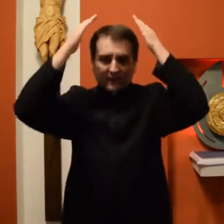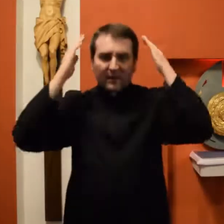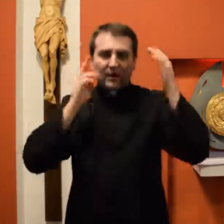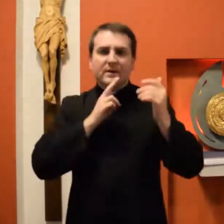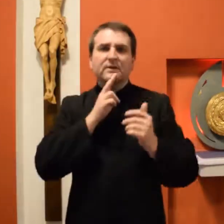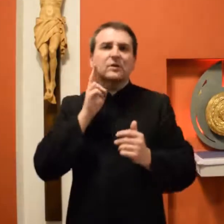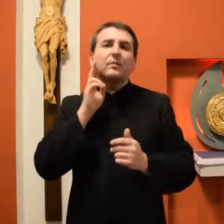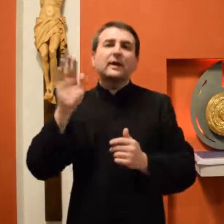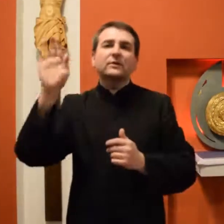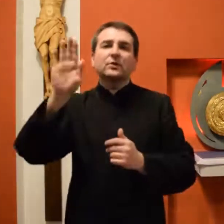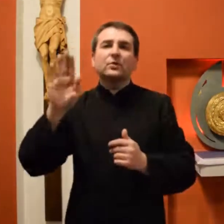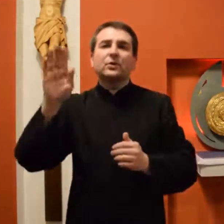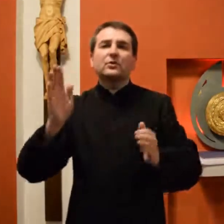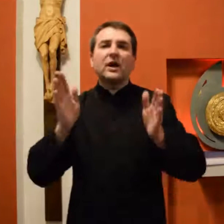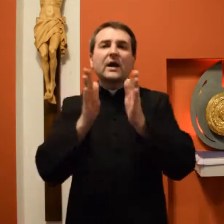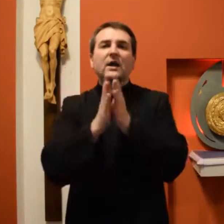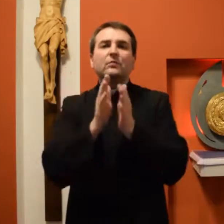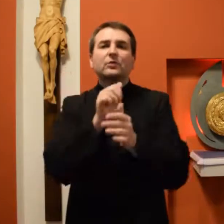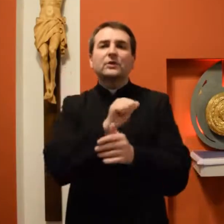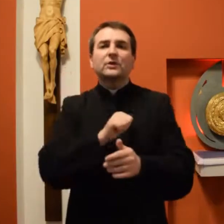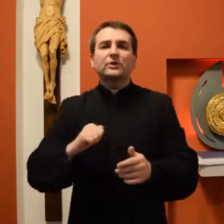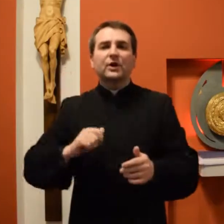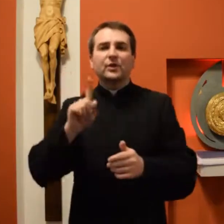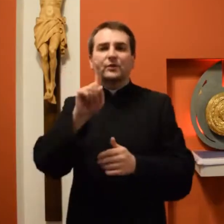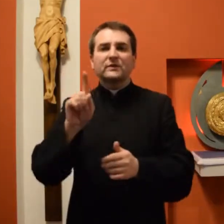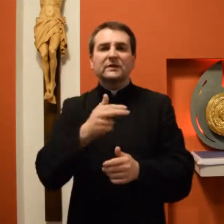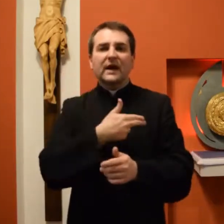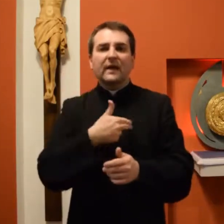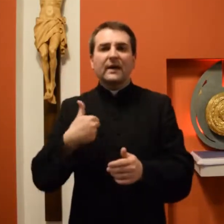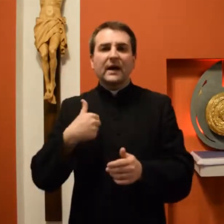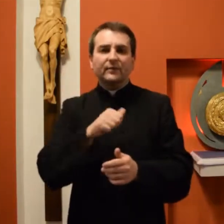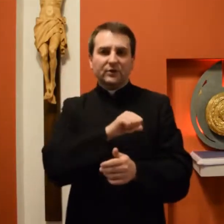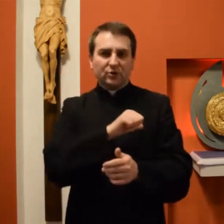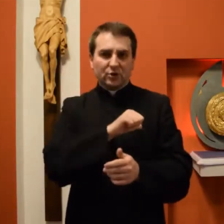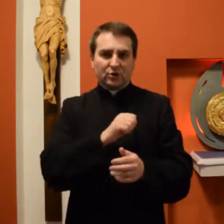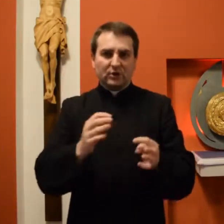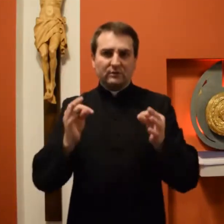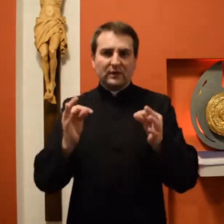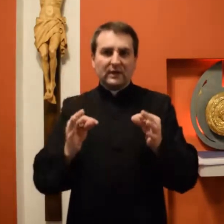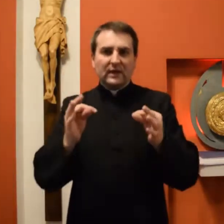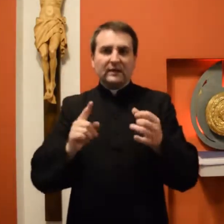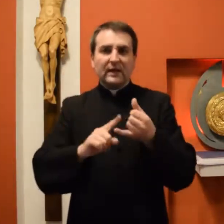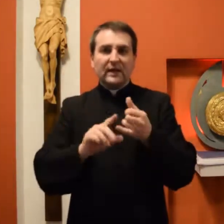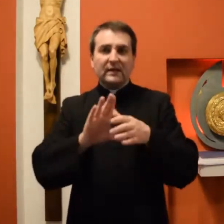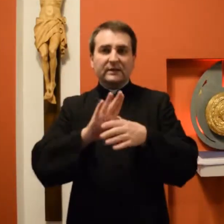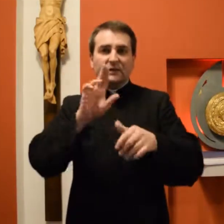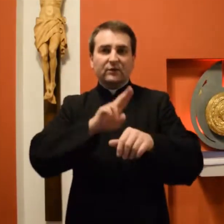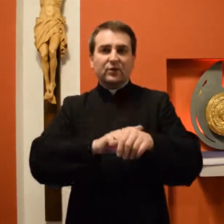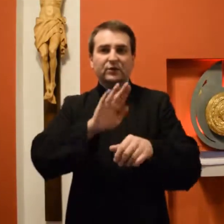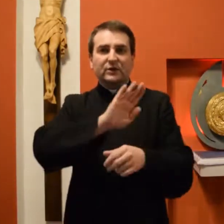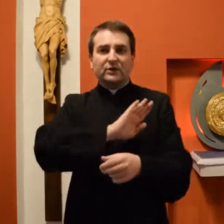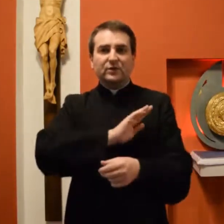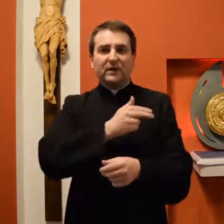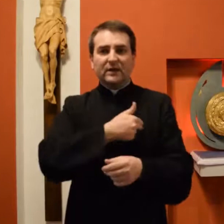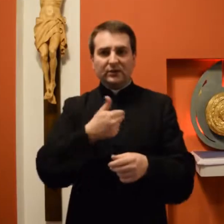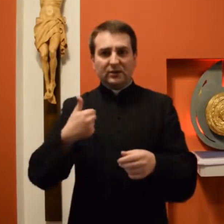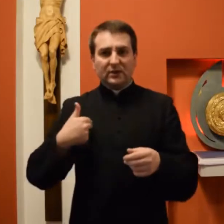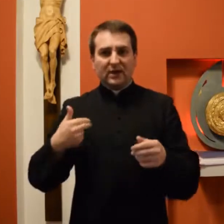Święta Maryjo, Matko Boża, módl się za nami grzesznymi, teraz i w godzinę śmierci